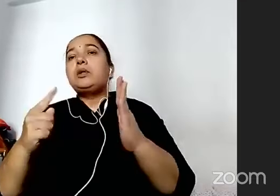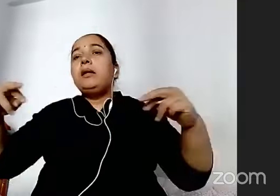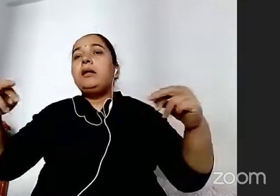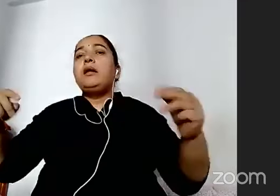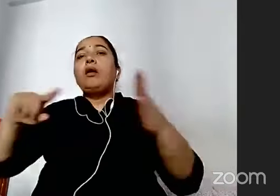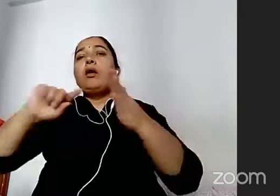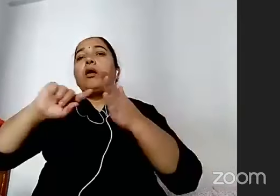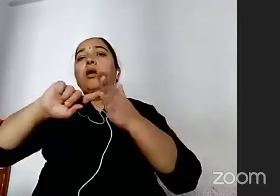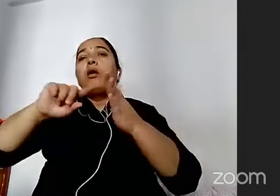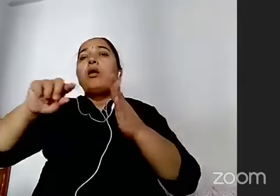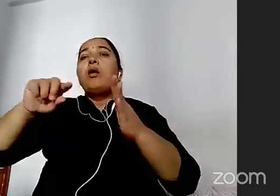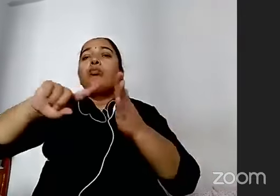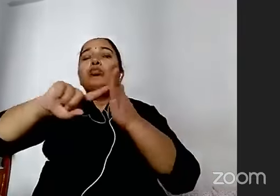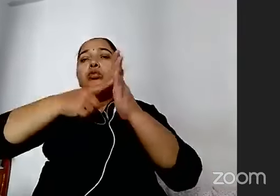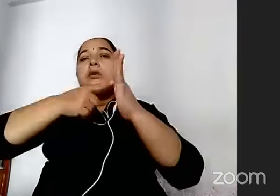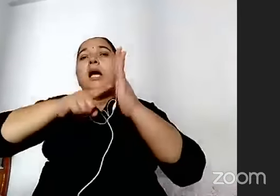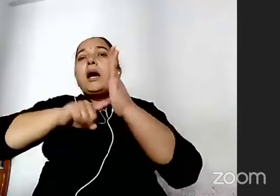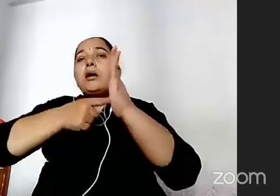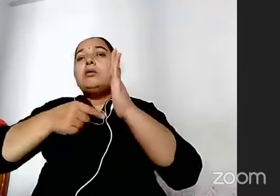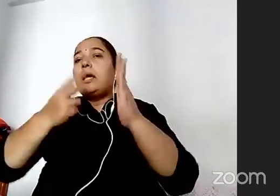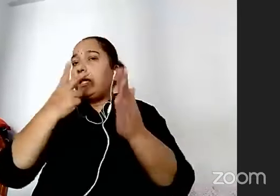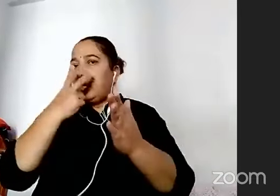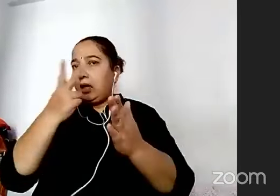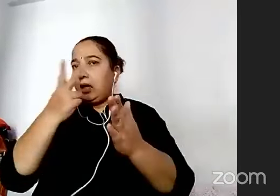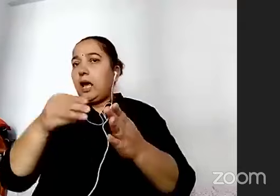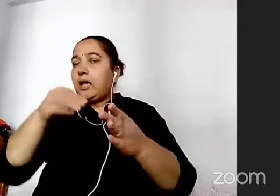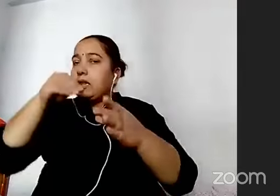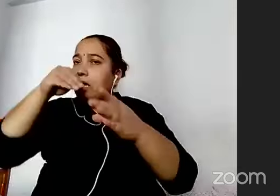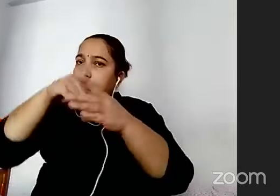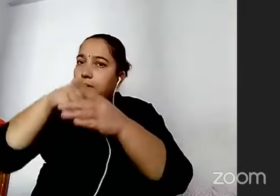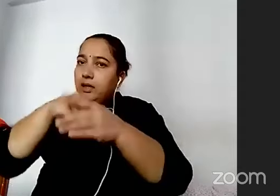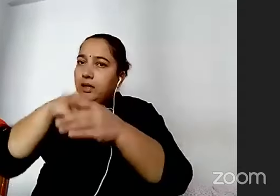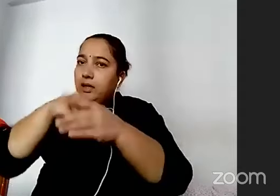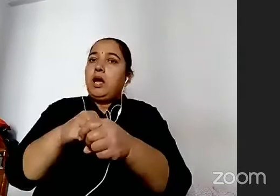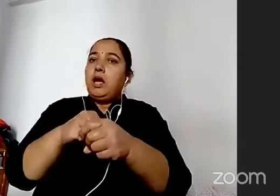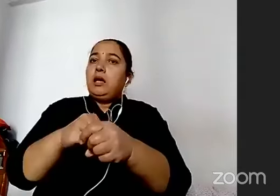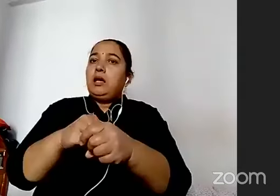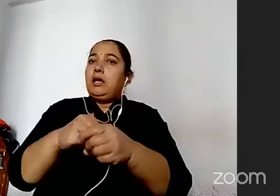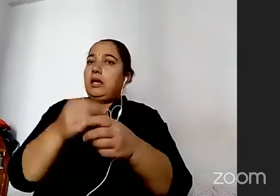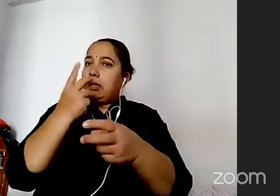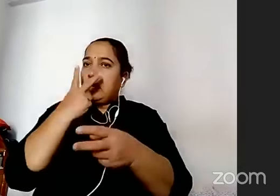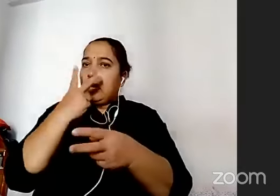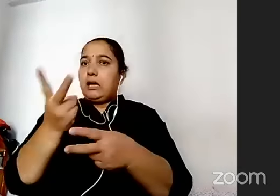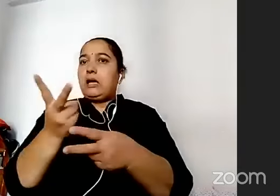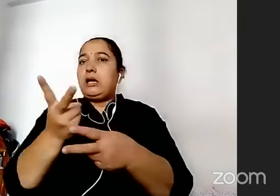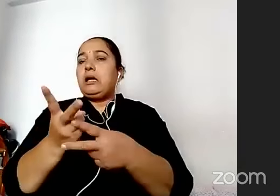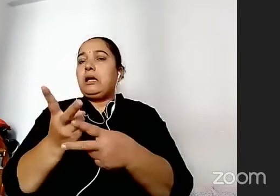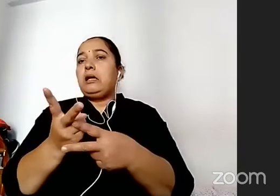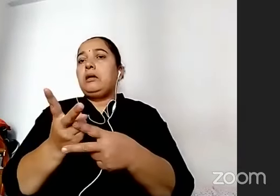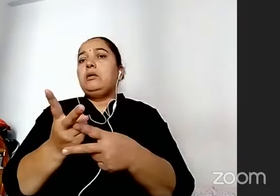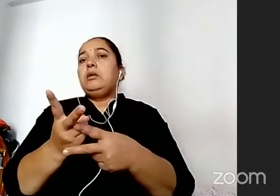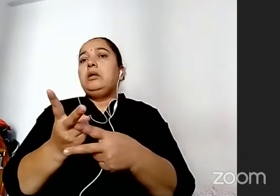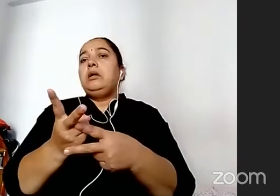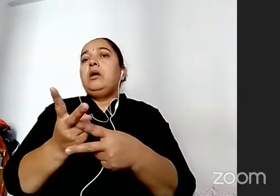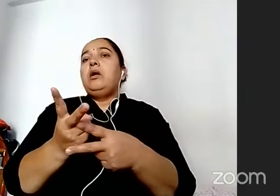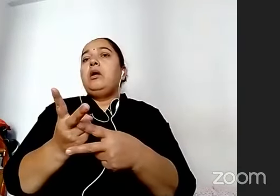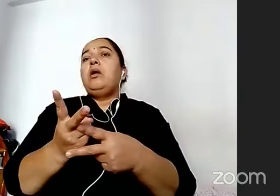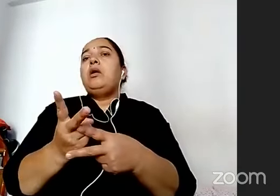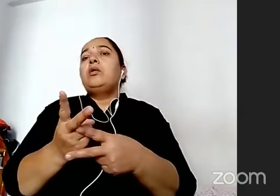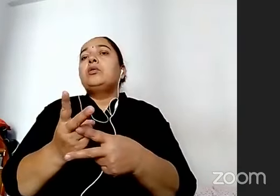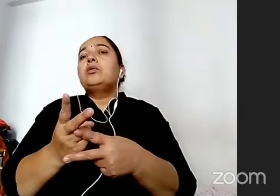त्यहाँभित्रको चाहिँ प्रियम्बलमा हेर्नुपर्ने कुराहरू प्रियम्बल भनेको चाहिँ हरेक धाराको लागि अप्लाई हुन्छ